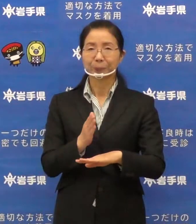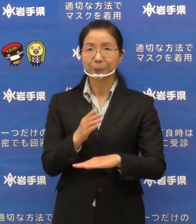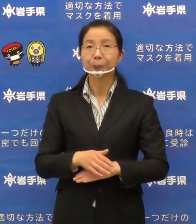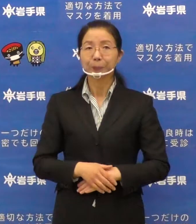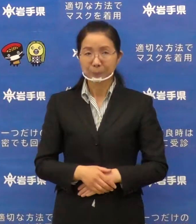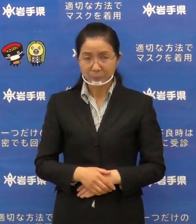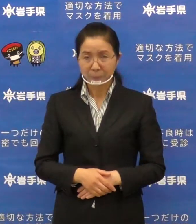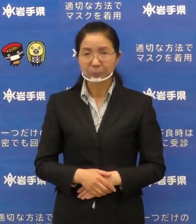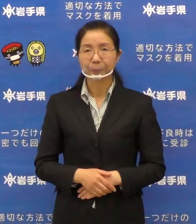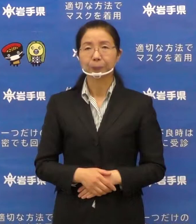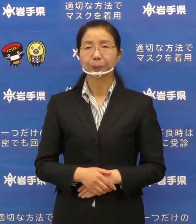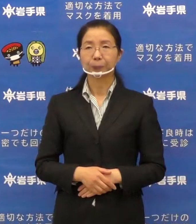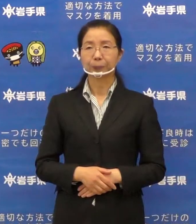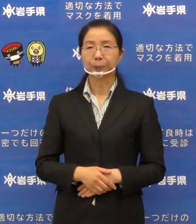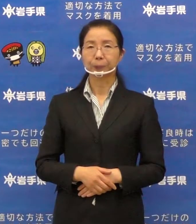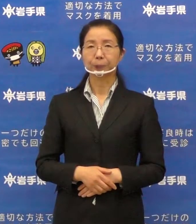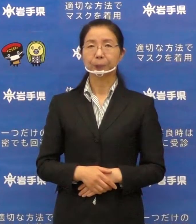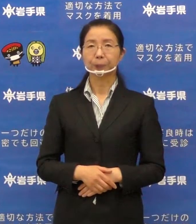はい、